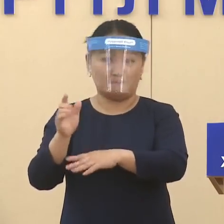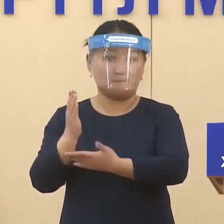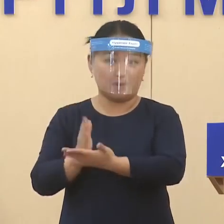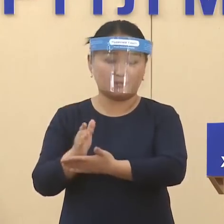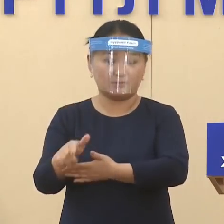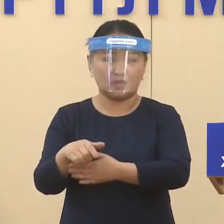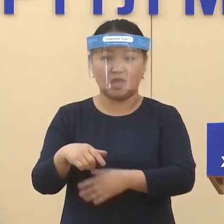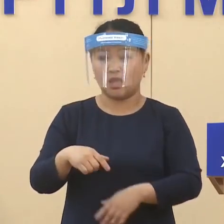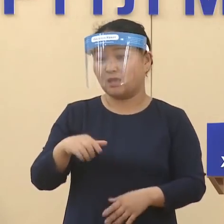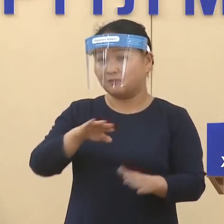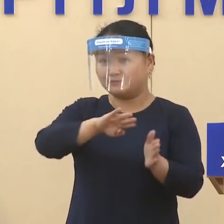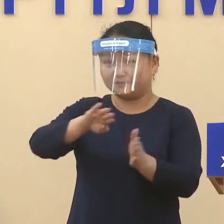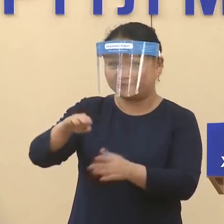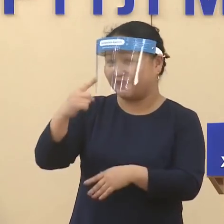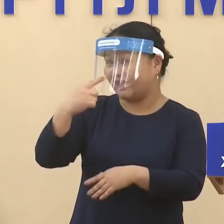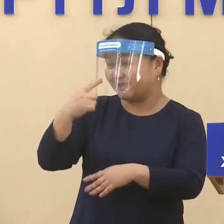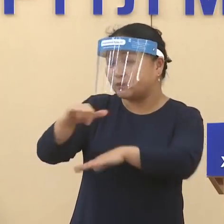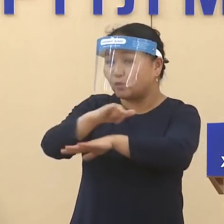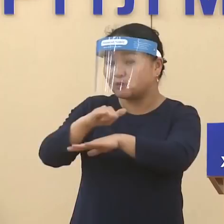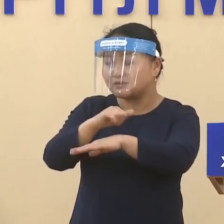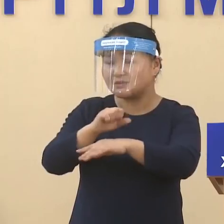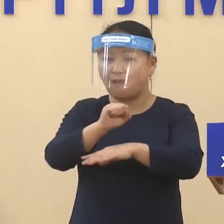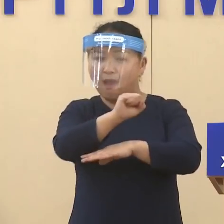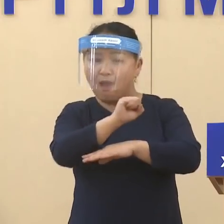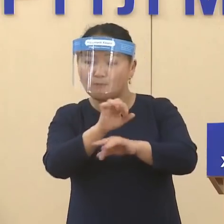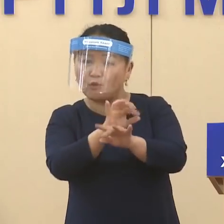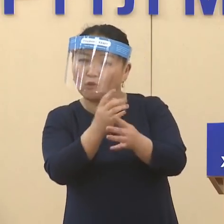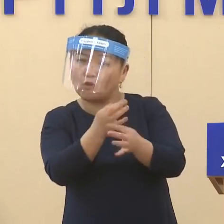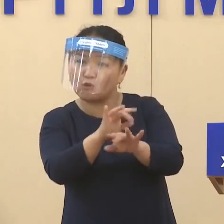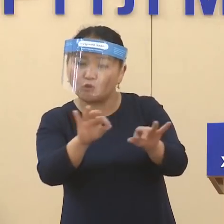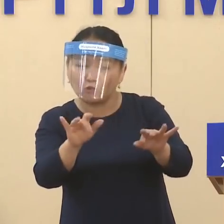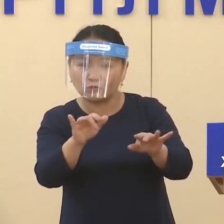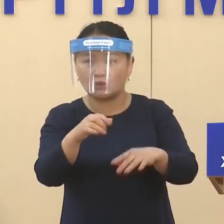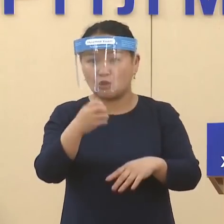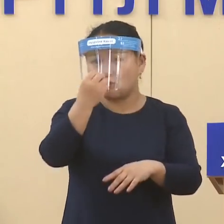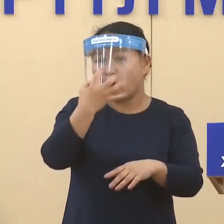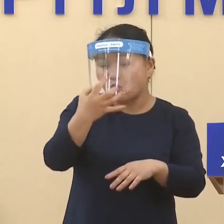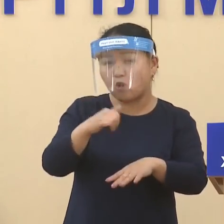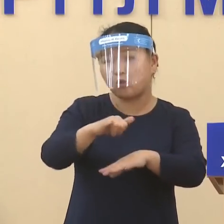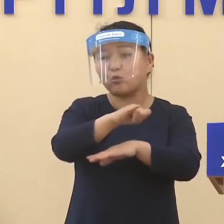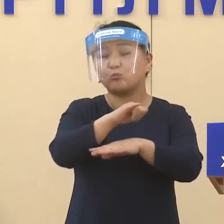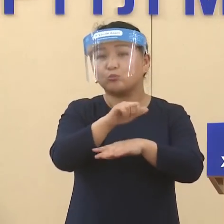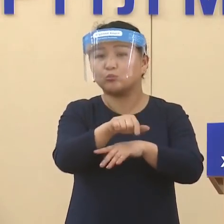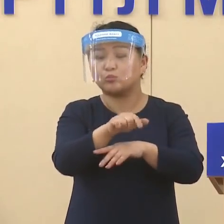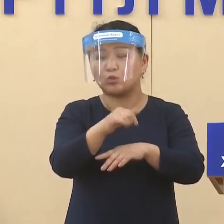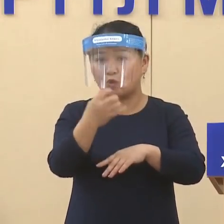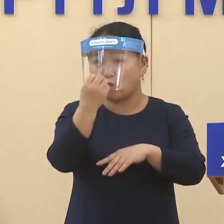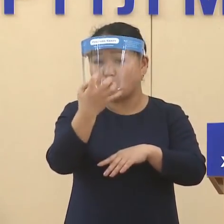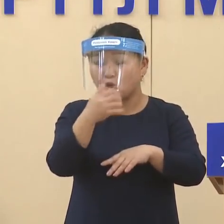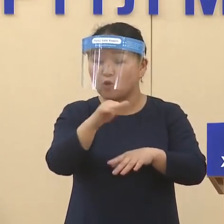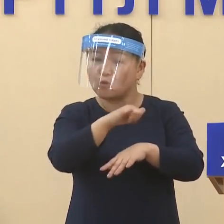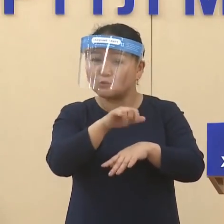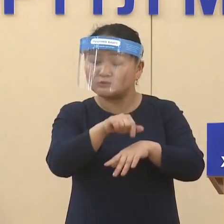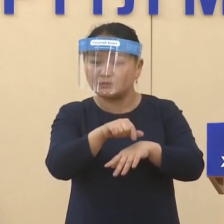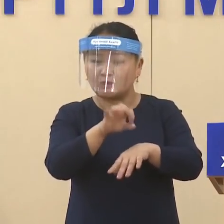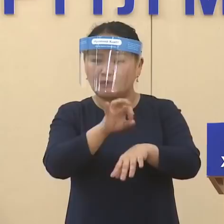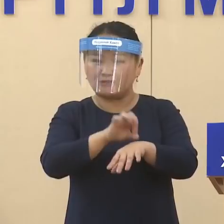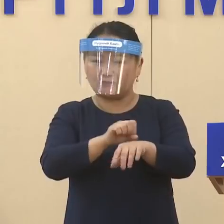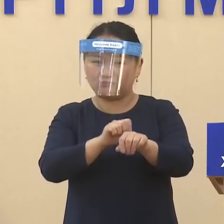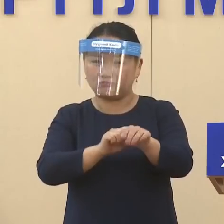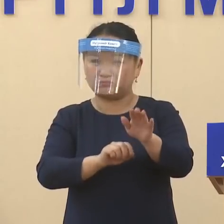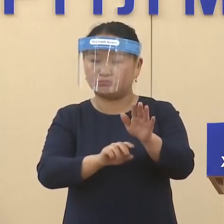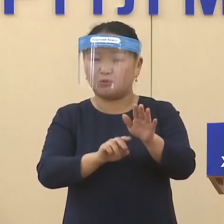хятад ард улсын хэд хэдэн аймаг болон засаг захиргааны онцгой бүс бол Хонконгт халдвар сэргэж байгаа тухай өмнө нь мэдээлсэн.